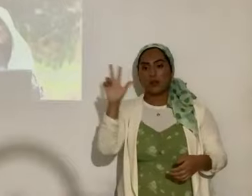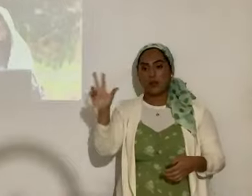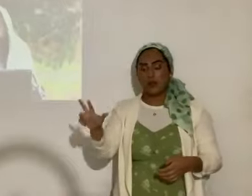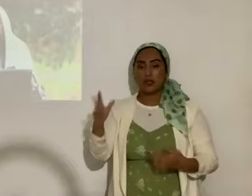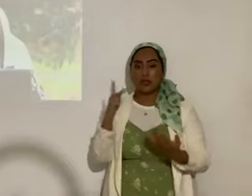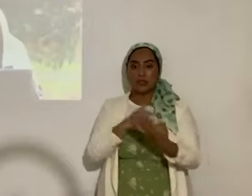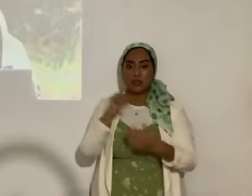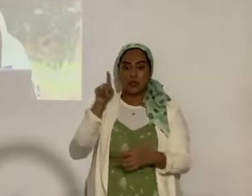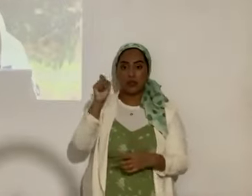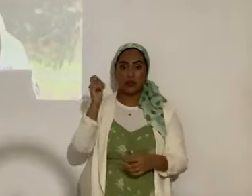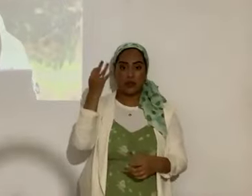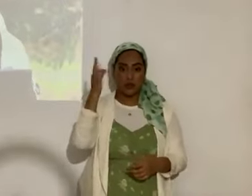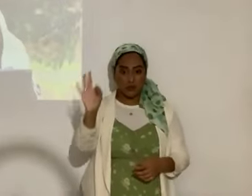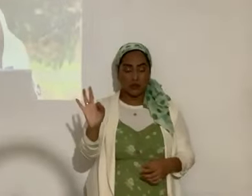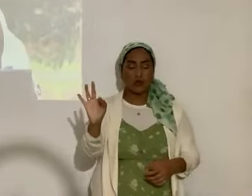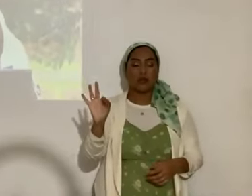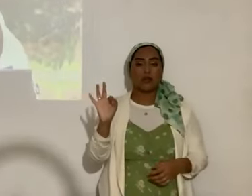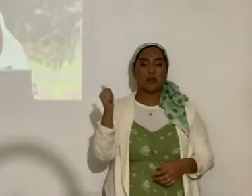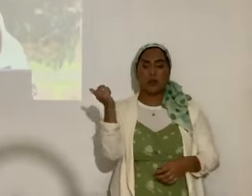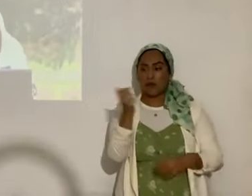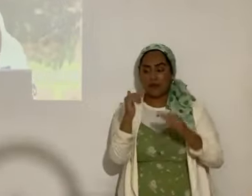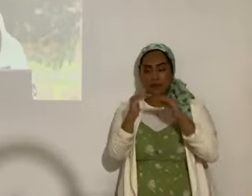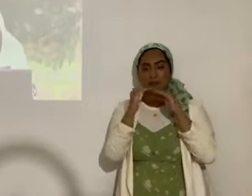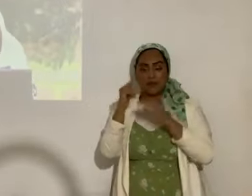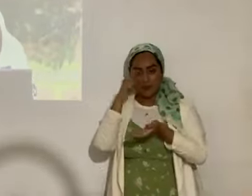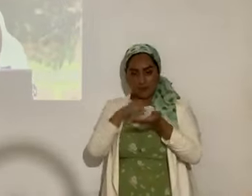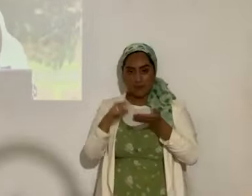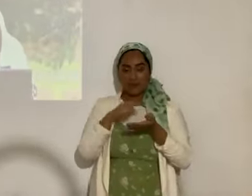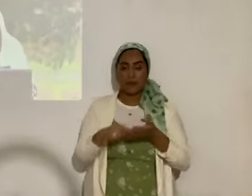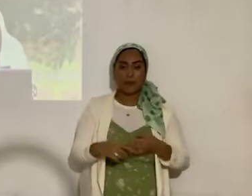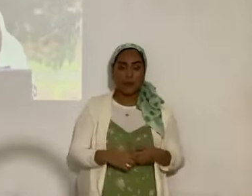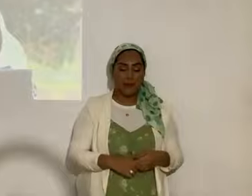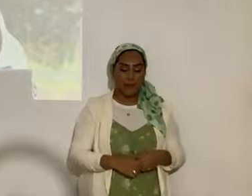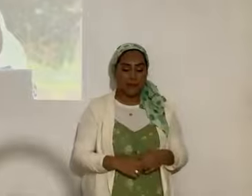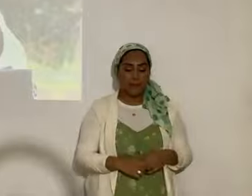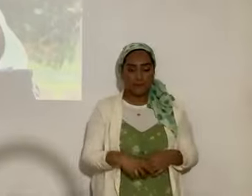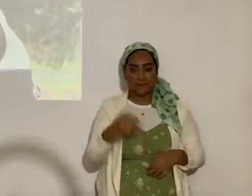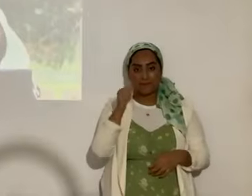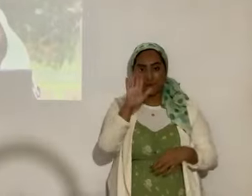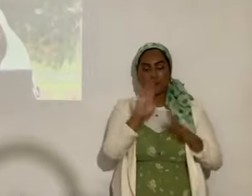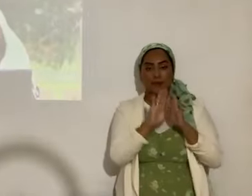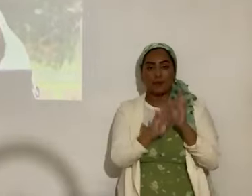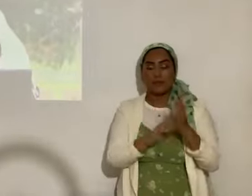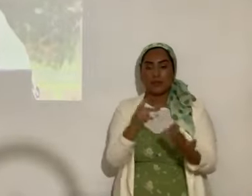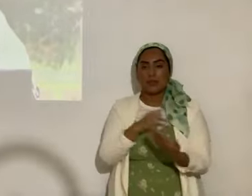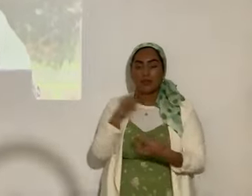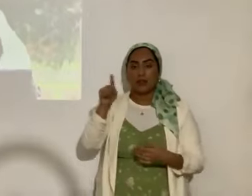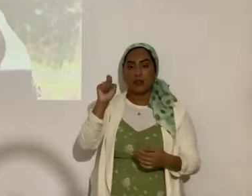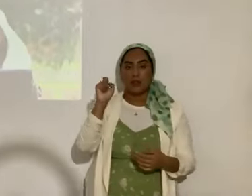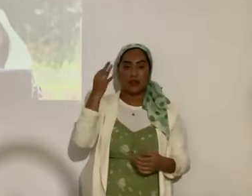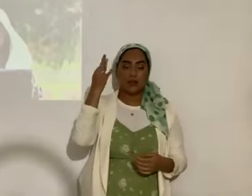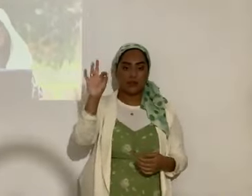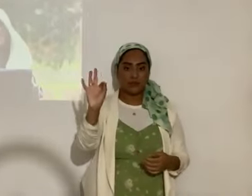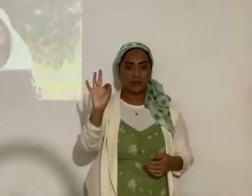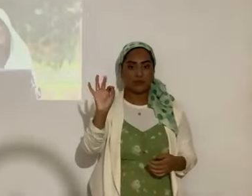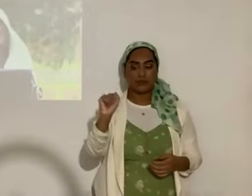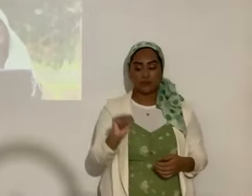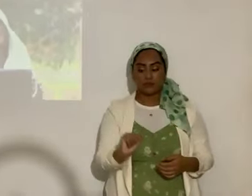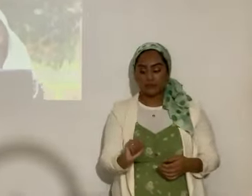salmo 119 todos todos vamos para allá Aleluya toma tu Biblia Aleluya salmo 119